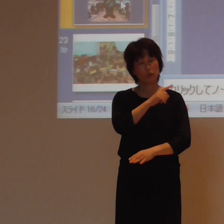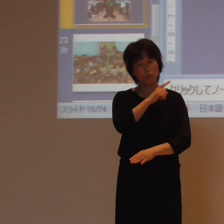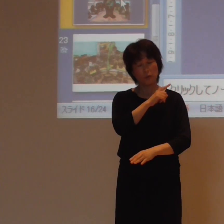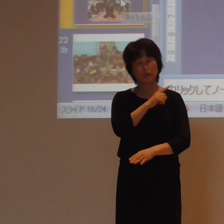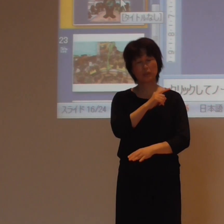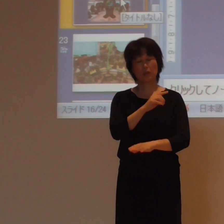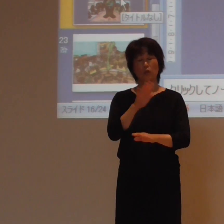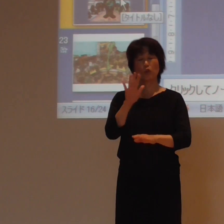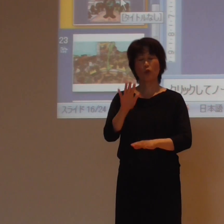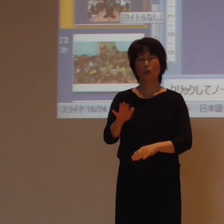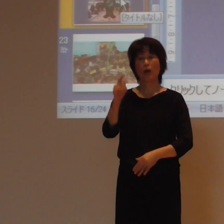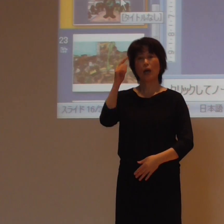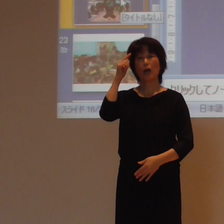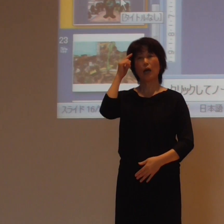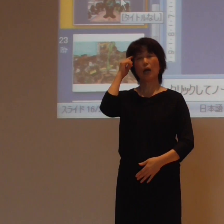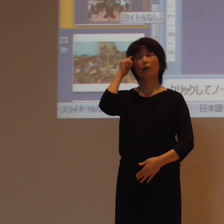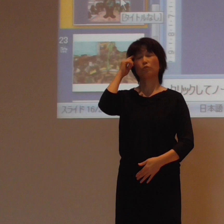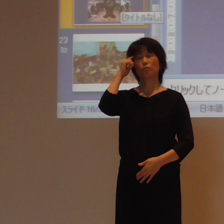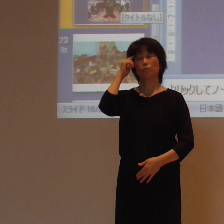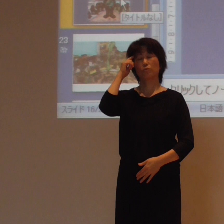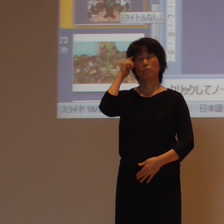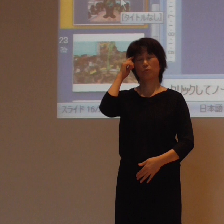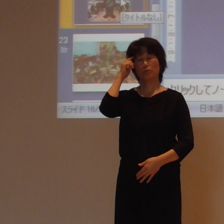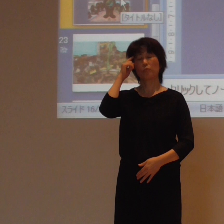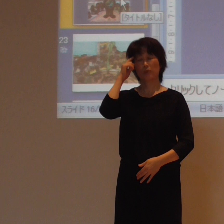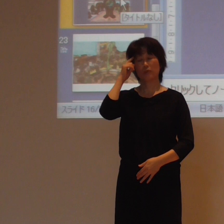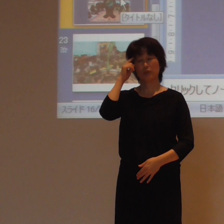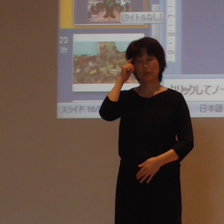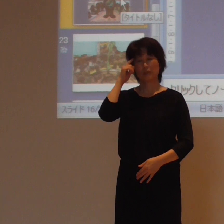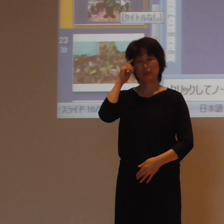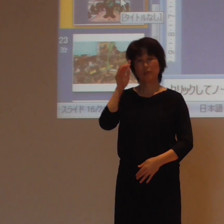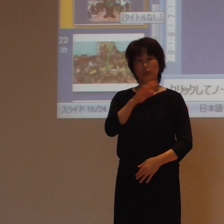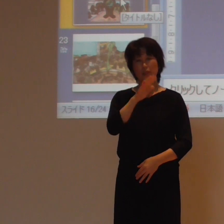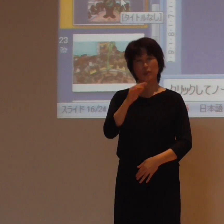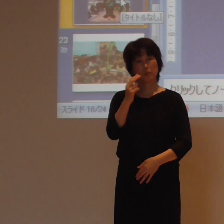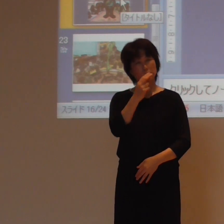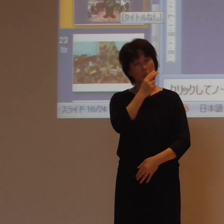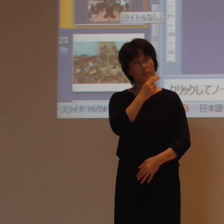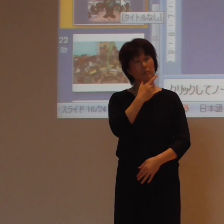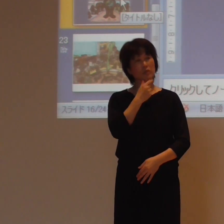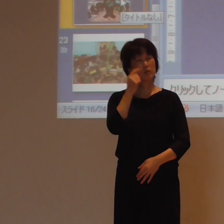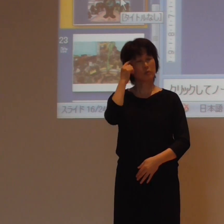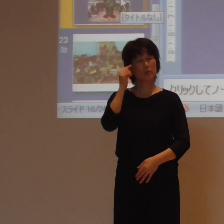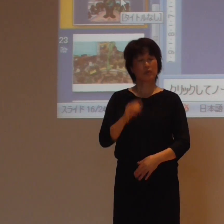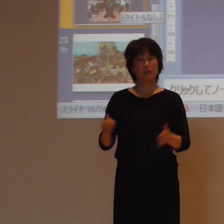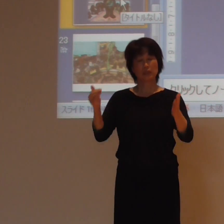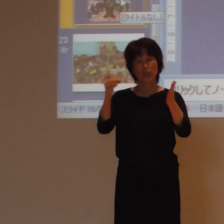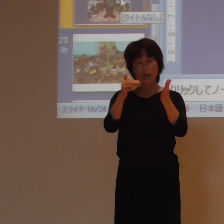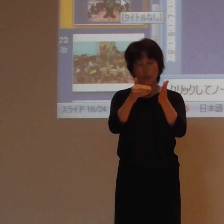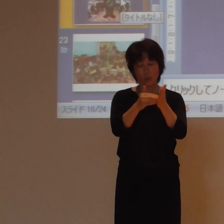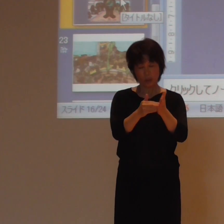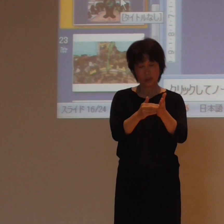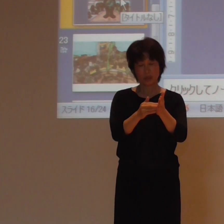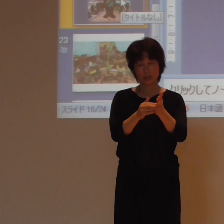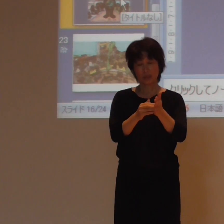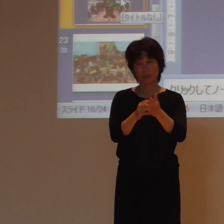、こんなことを考えながらこのビデオを見てもらおうと思います。最後にですね、一言だけ言って終わります。